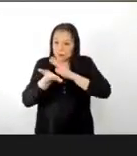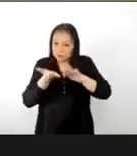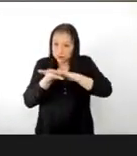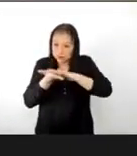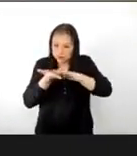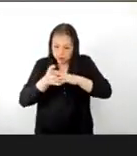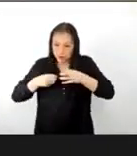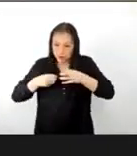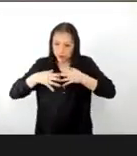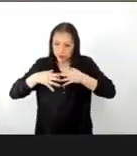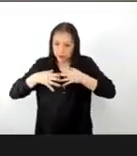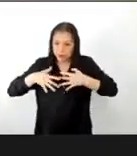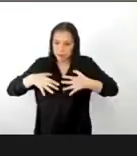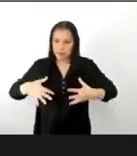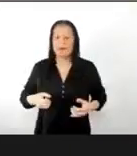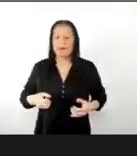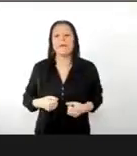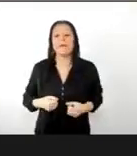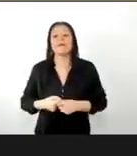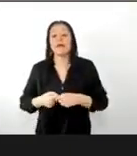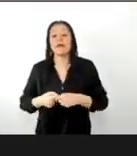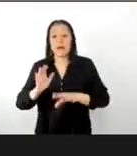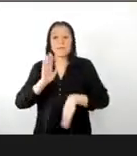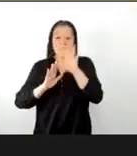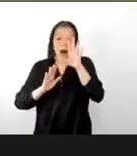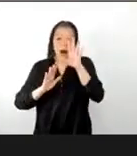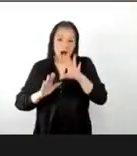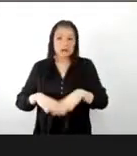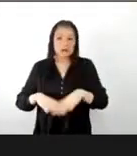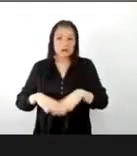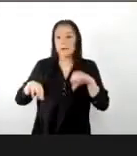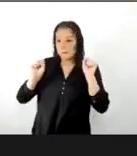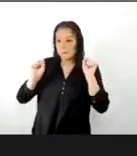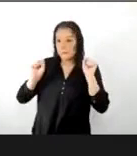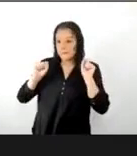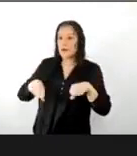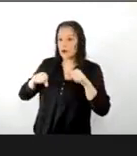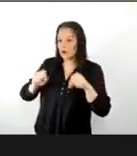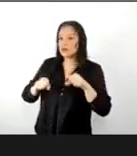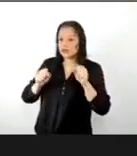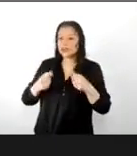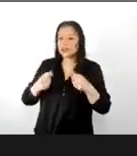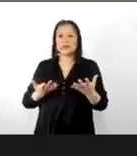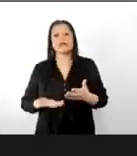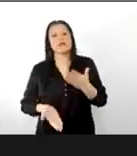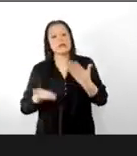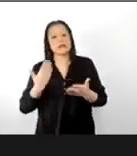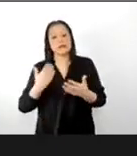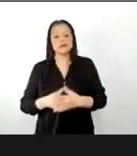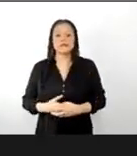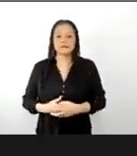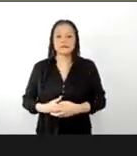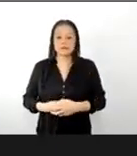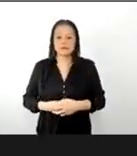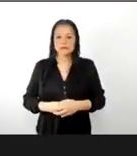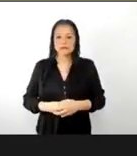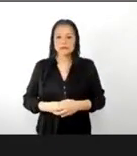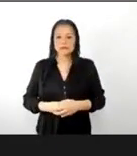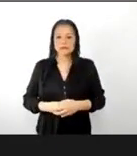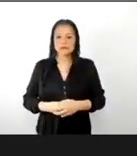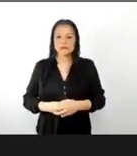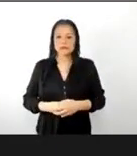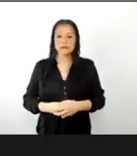célula, hay más posibilidad de que hayan errores. Por decirle, que este negrito